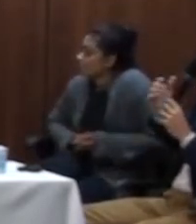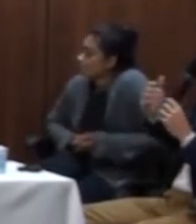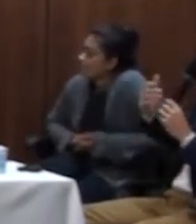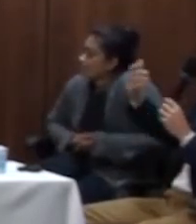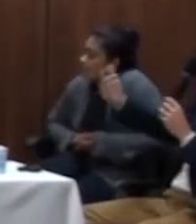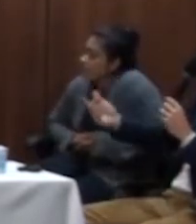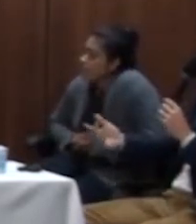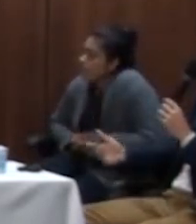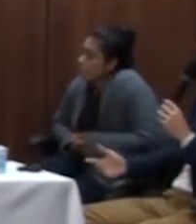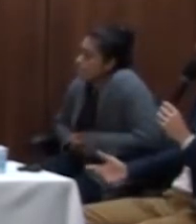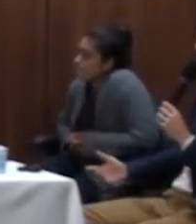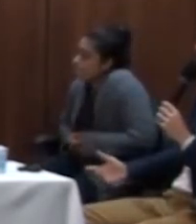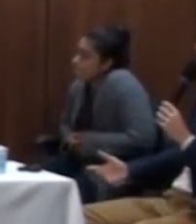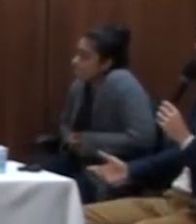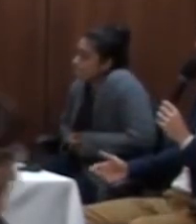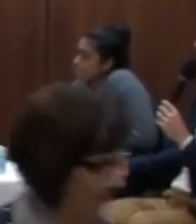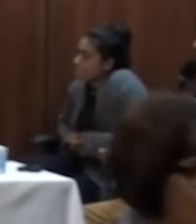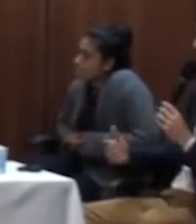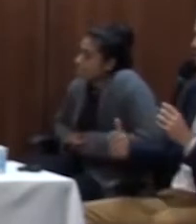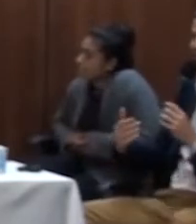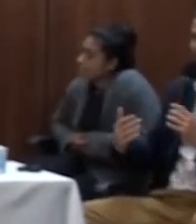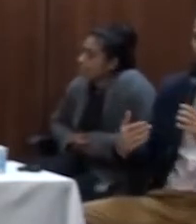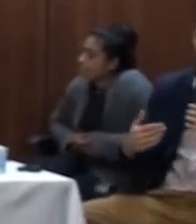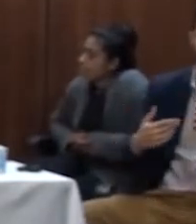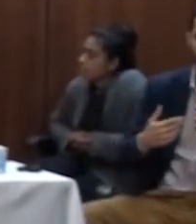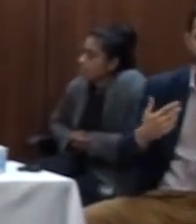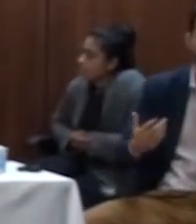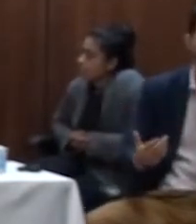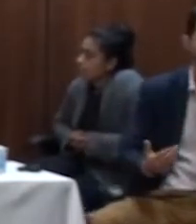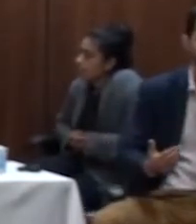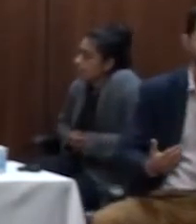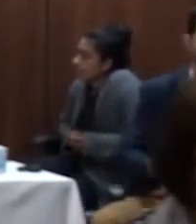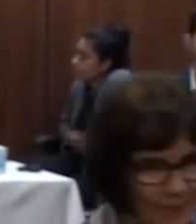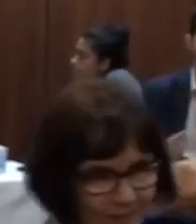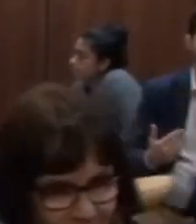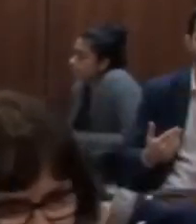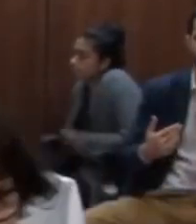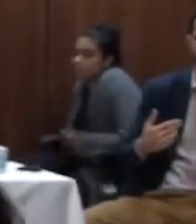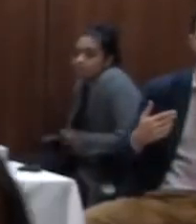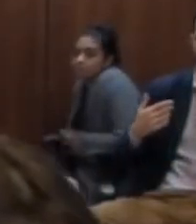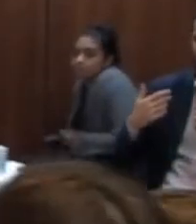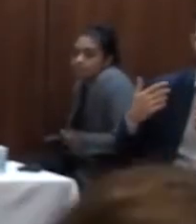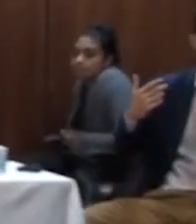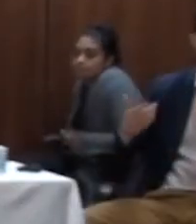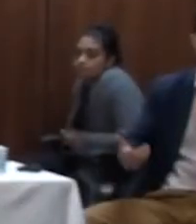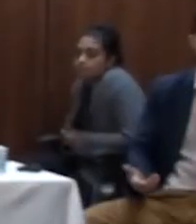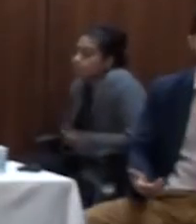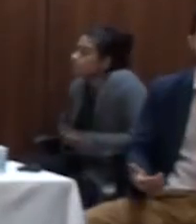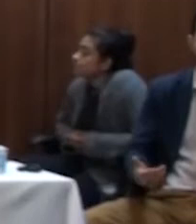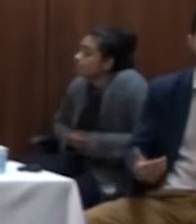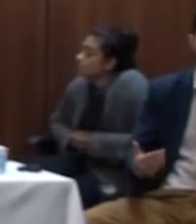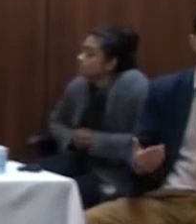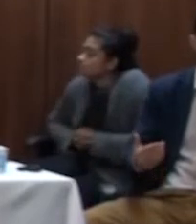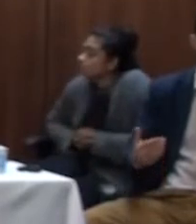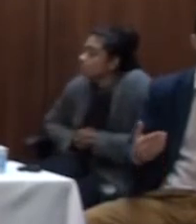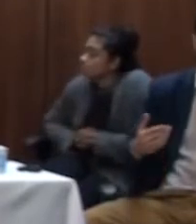o segundo grande problema que a gente identificou, na verdade, em função das diversas demandas que a gente recebeu, nas diversas reuniões